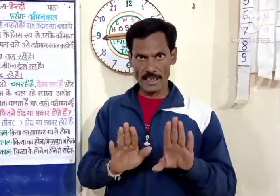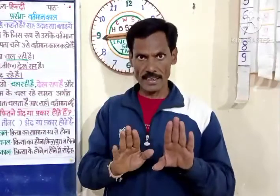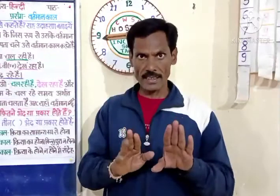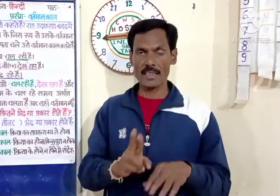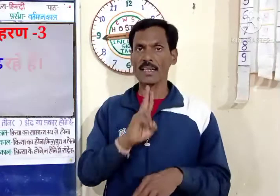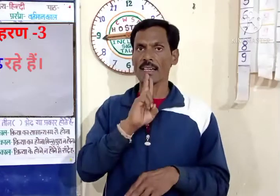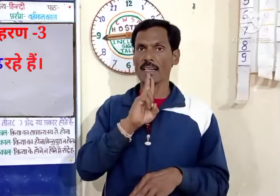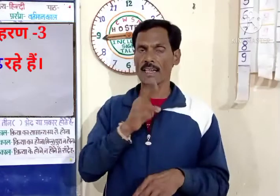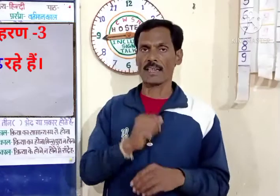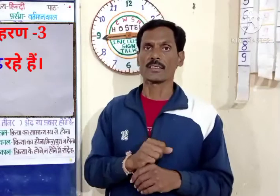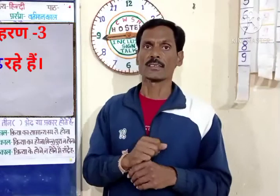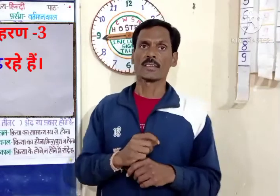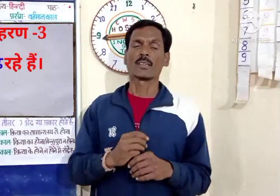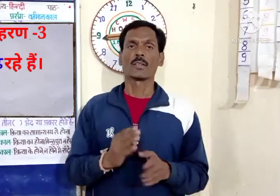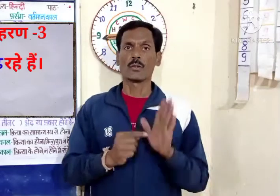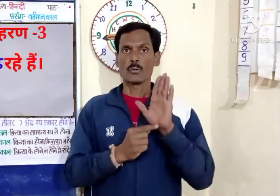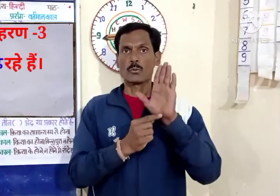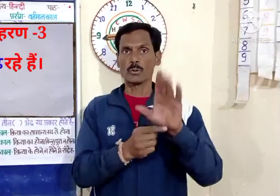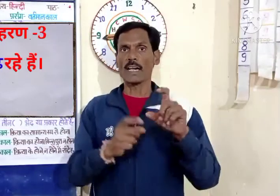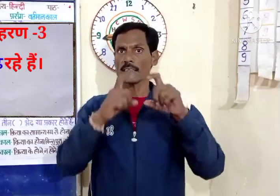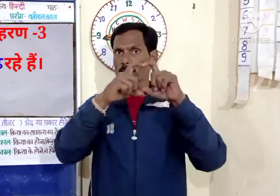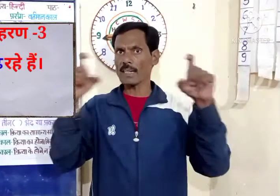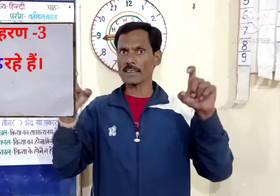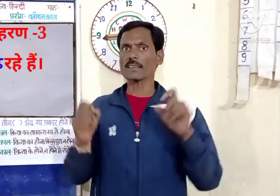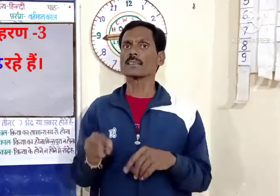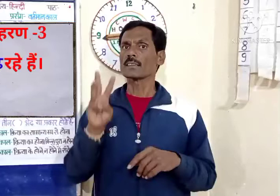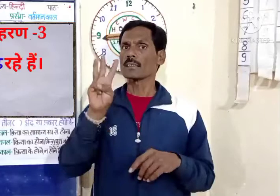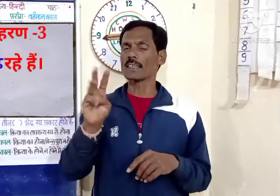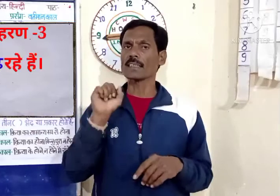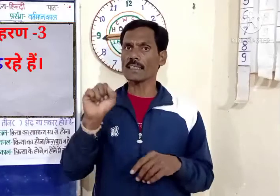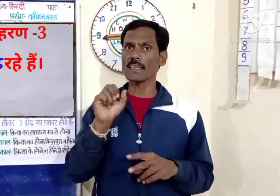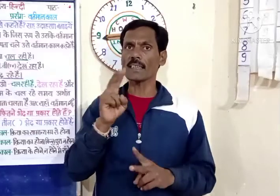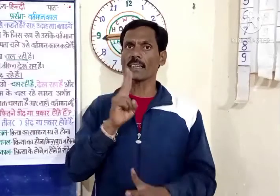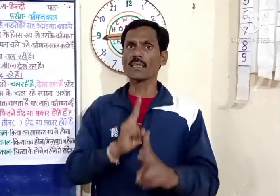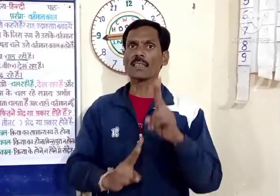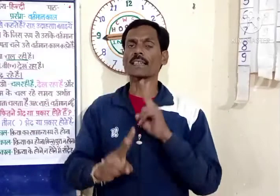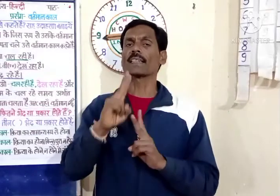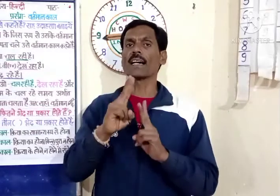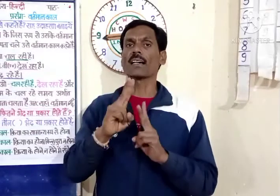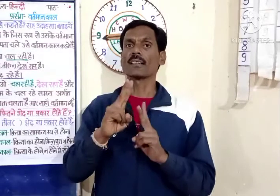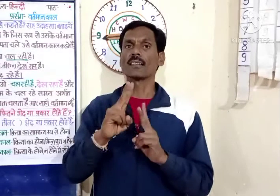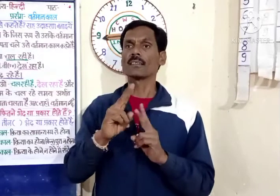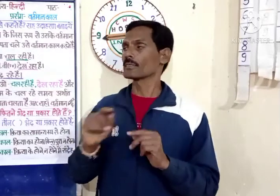रहे हैं। उदाहरण वाक्य 3 की क्रिया